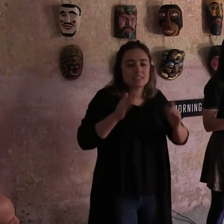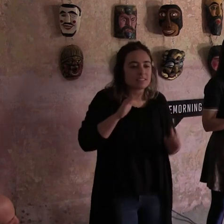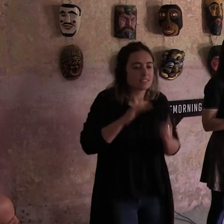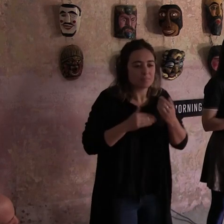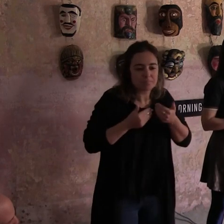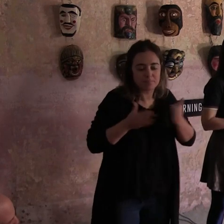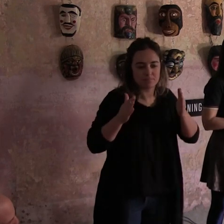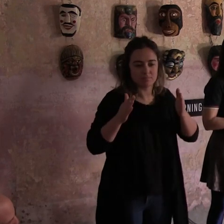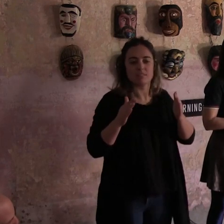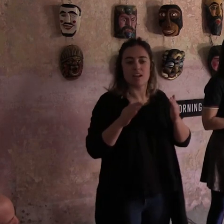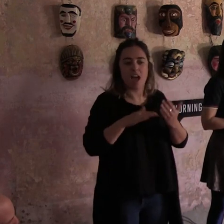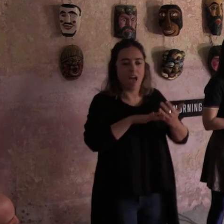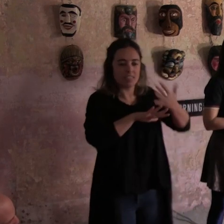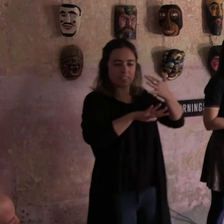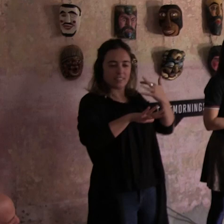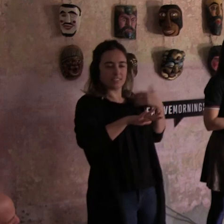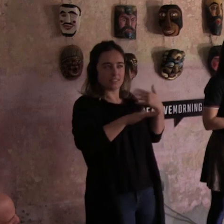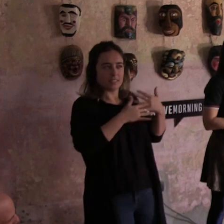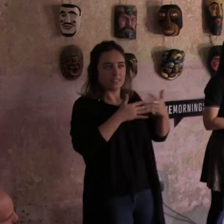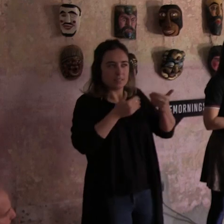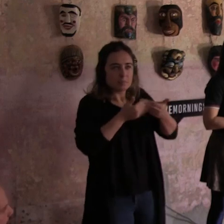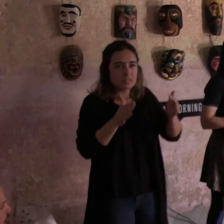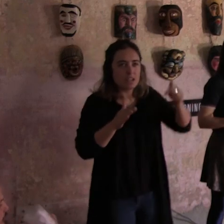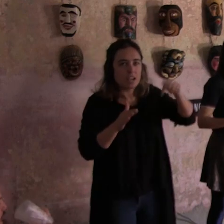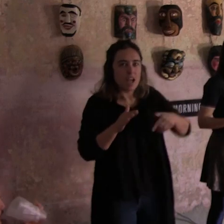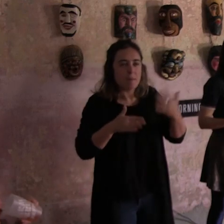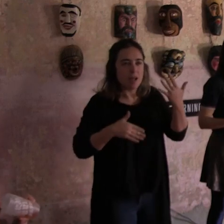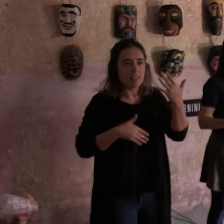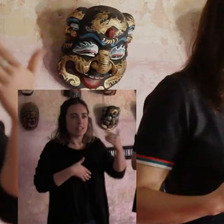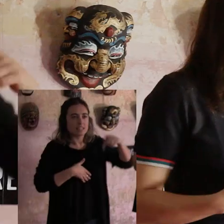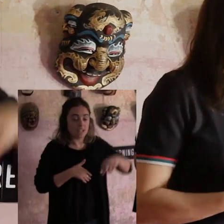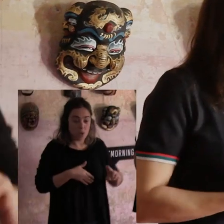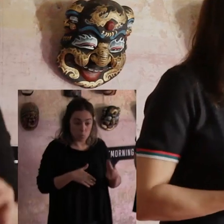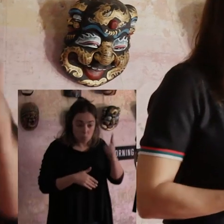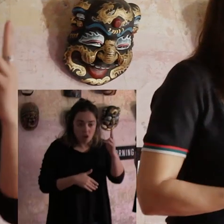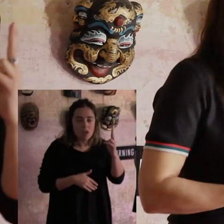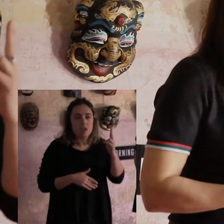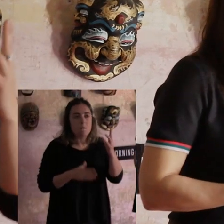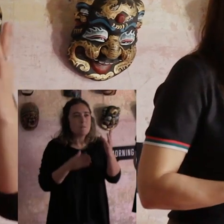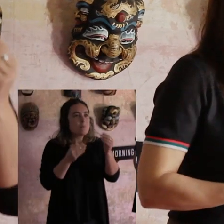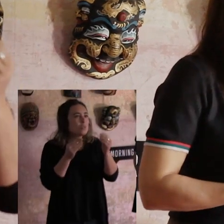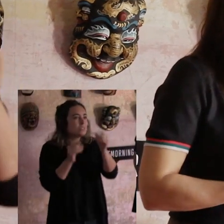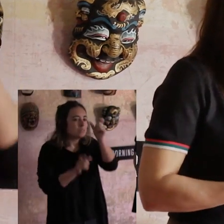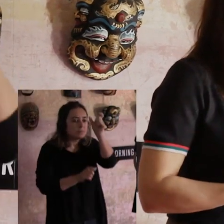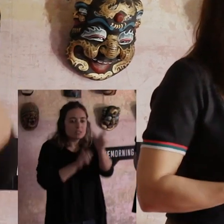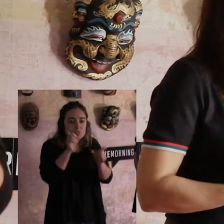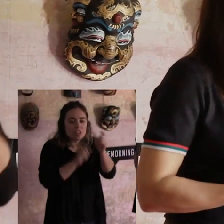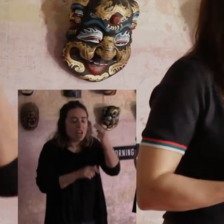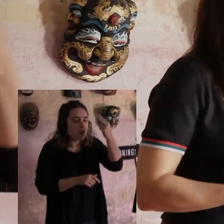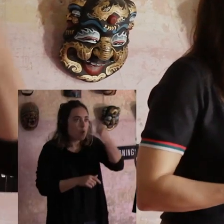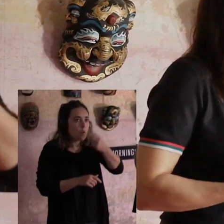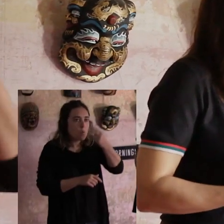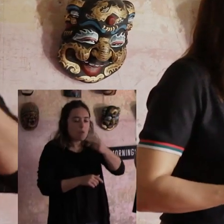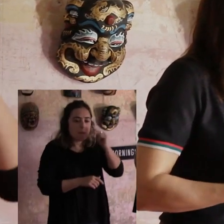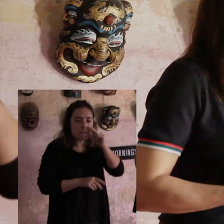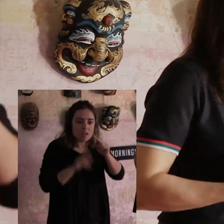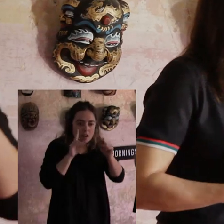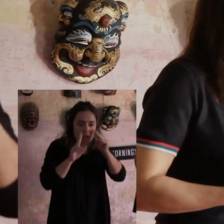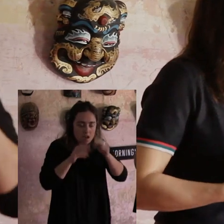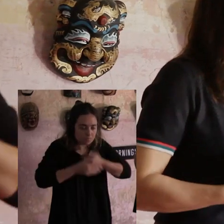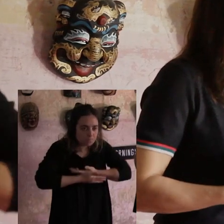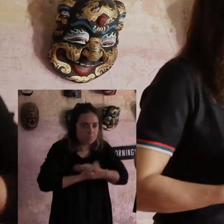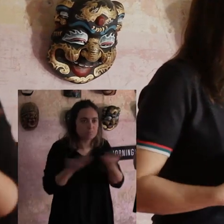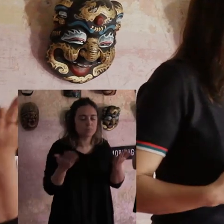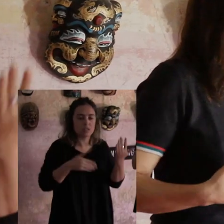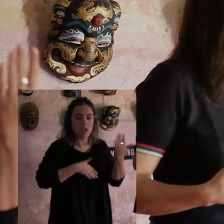incluso para la danza uruguaya, para... Había mucha gente que nunca había visto un espectáculo de